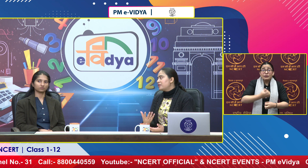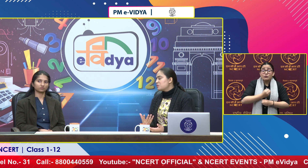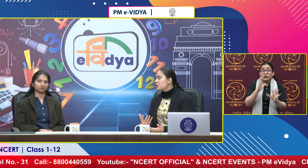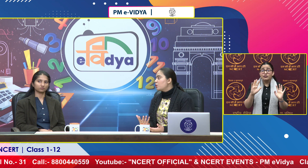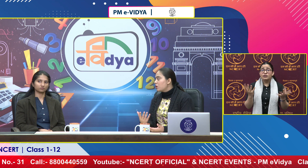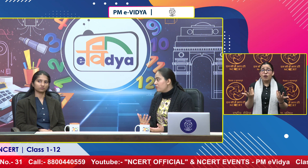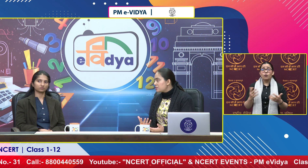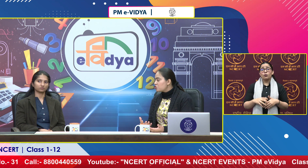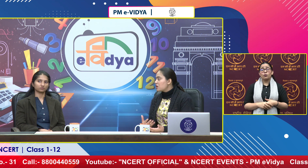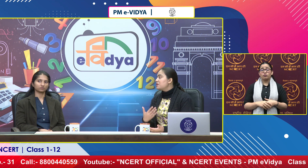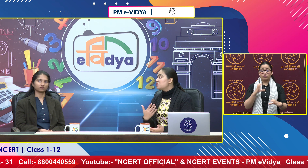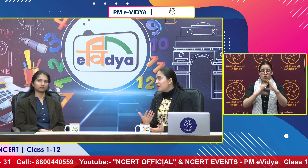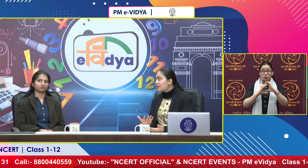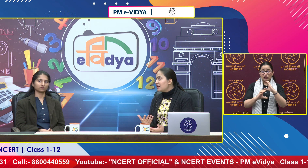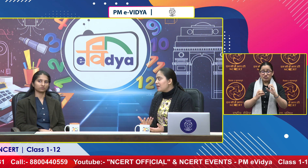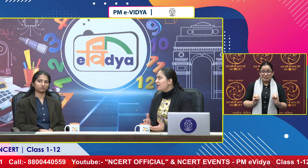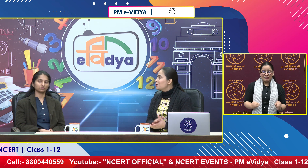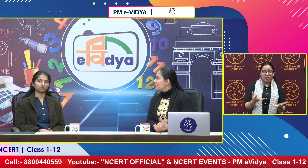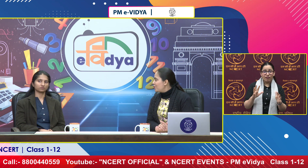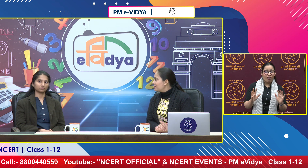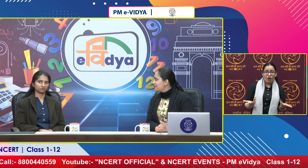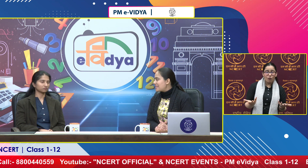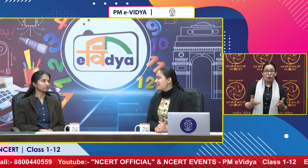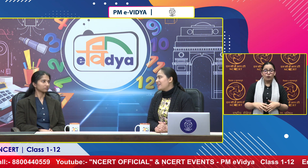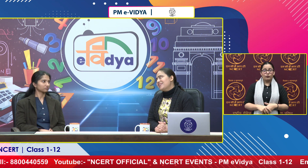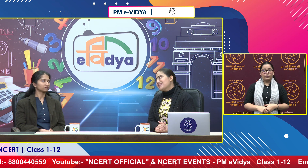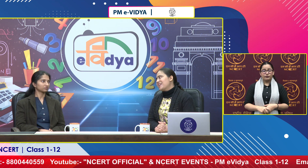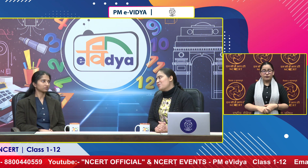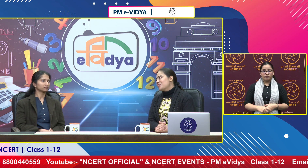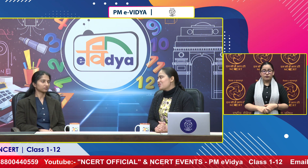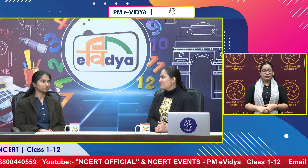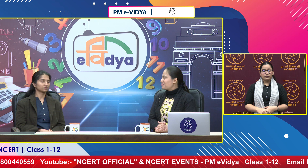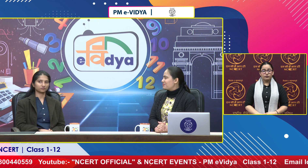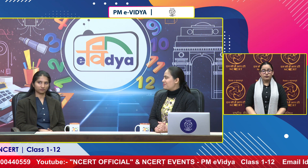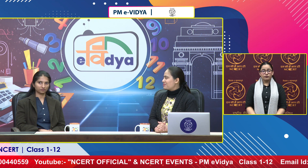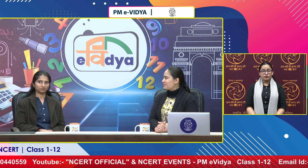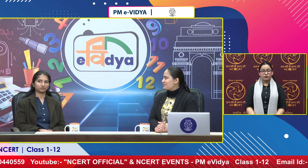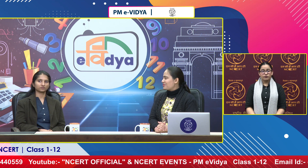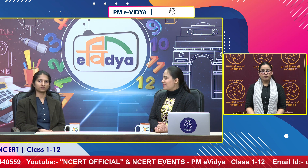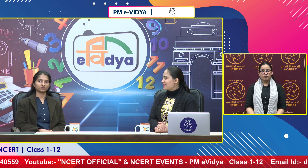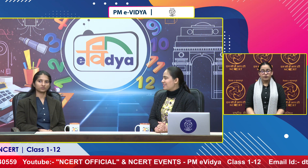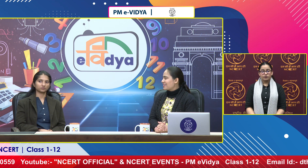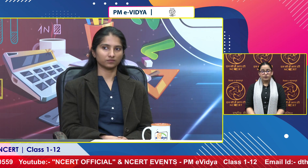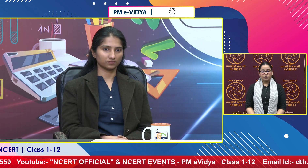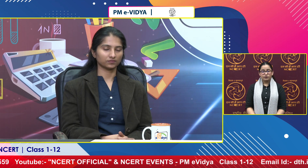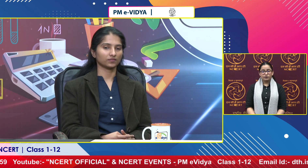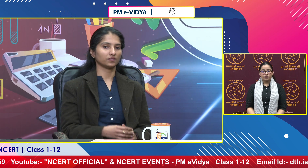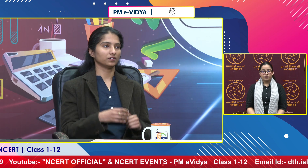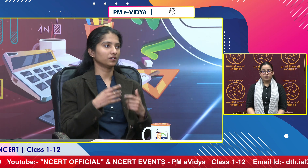इसके कॉन्टेक्स्ट में कोई कॉन्वर्सेशन हमें स्ट्राइक करनी है, तो वो कैसे करेंगे इन साइन लैंग्वेज।